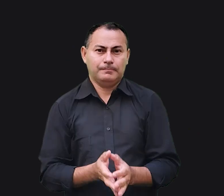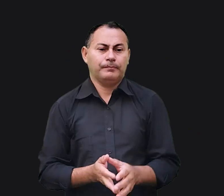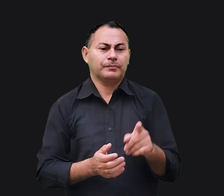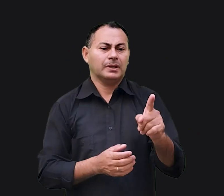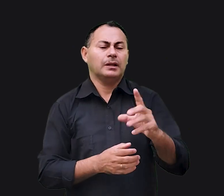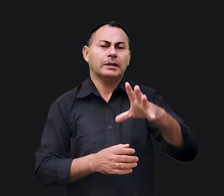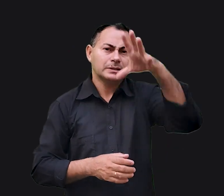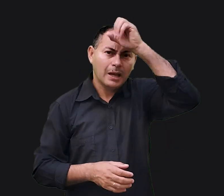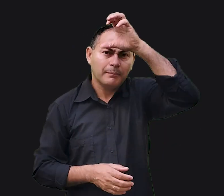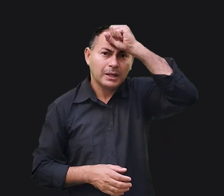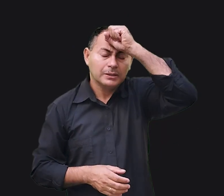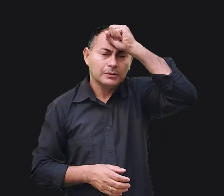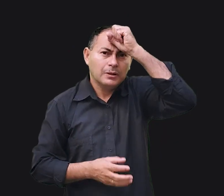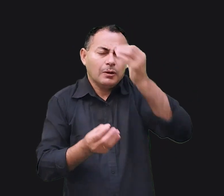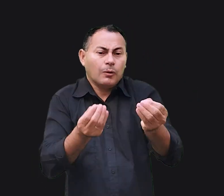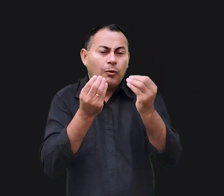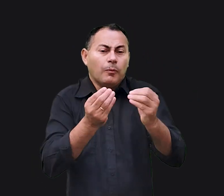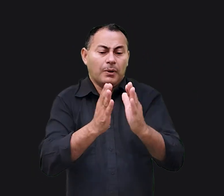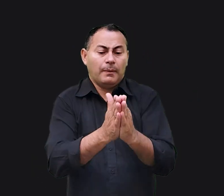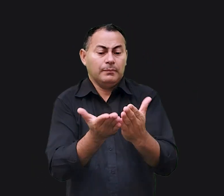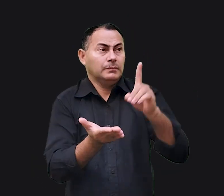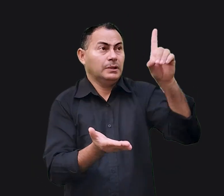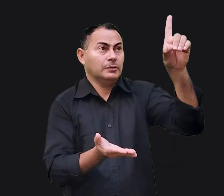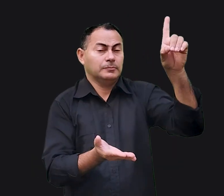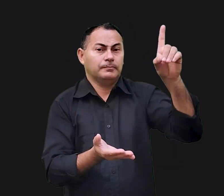Eles aprendem com a Bíblia